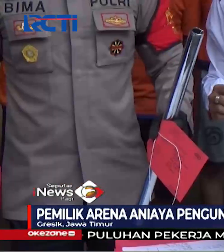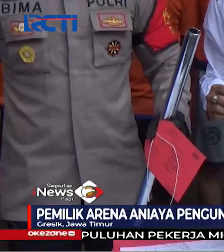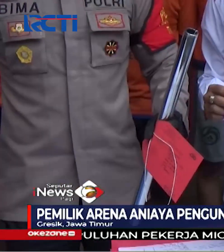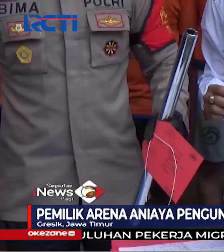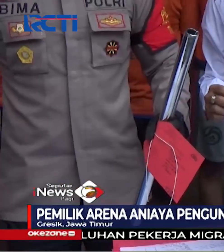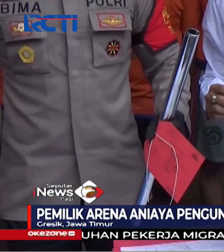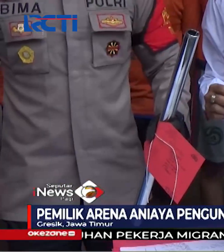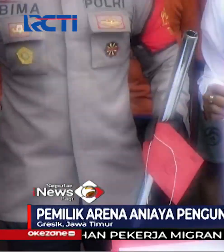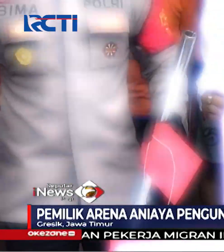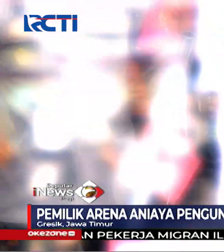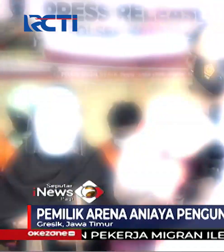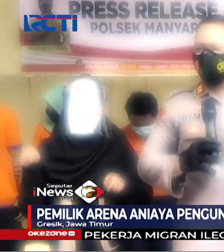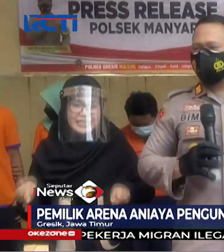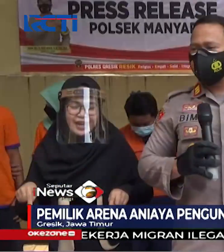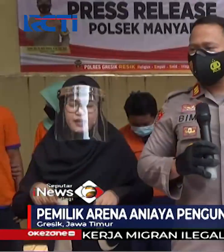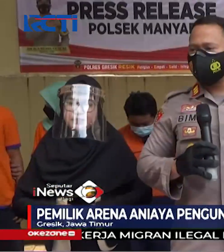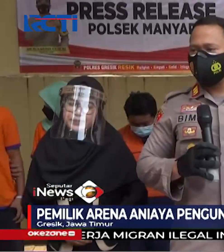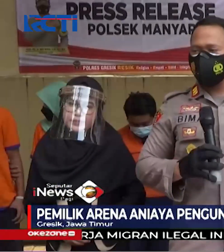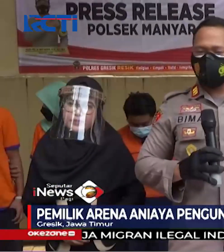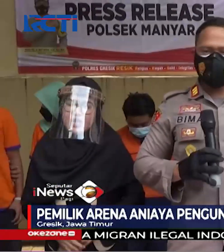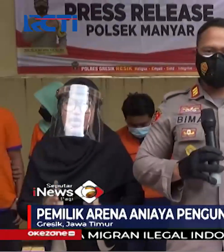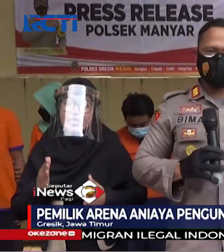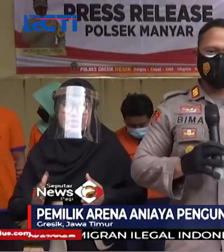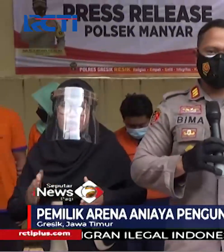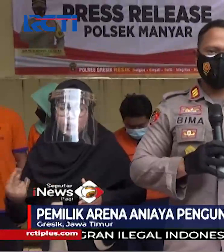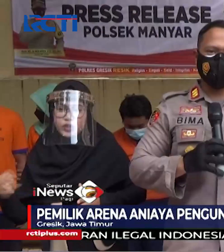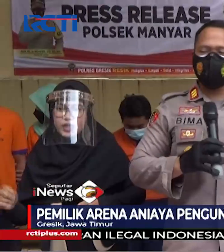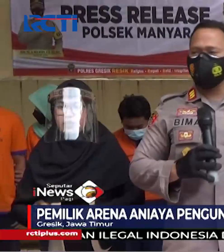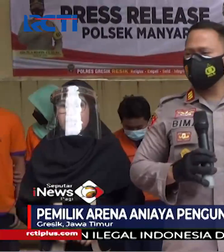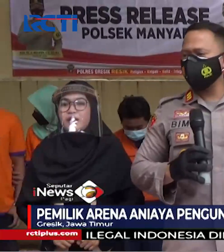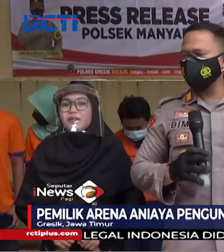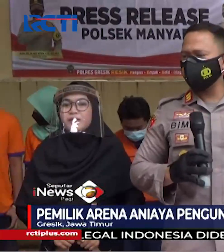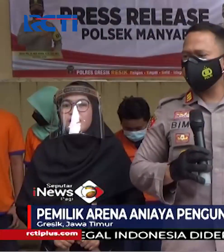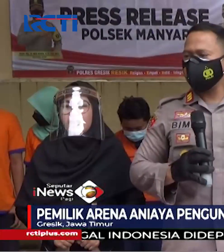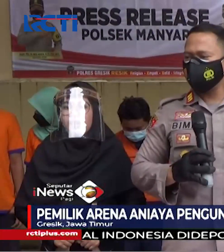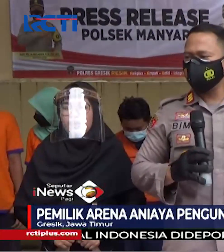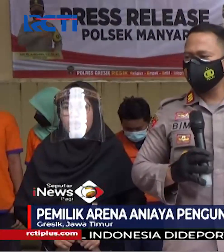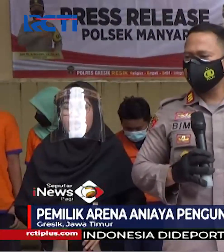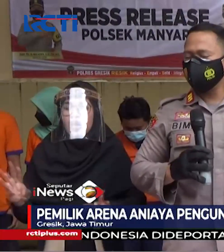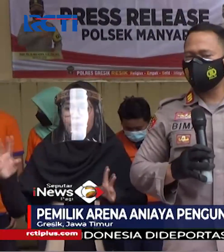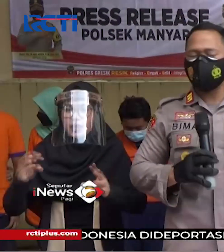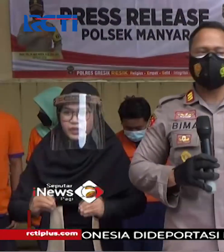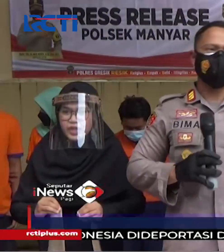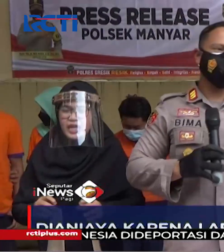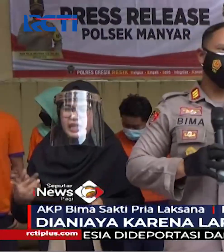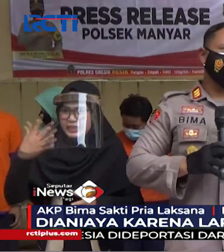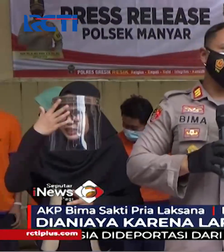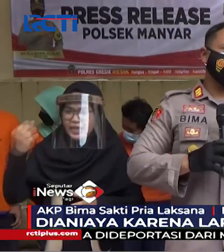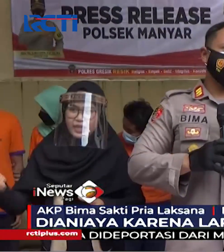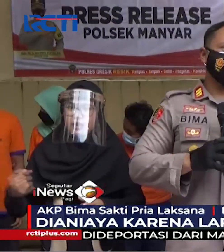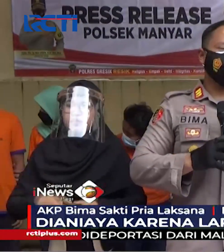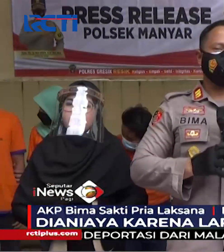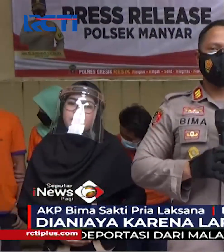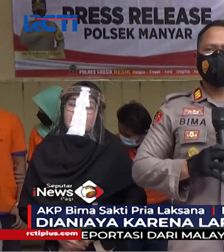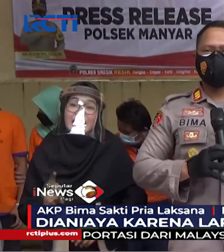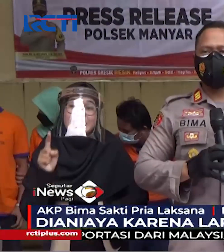melapor ke polisi. Setelah penertiban ini, Satgas kembali ke Mako dan ternyata